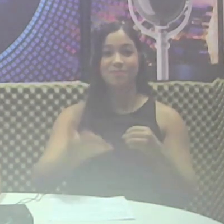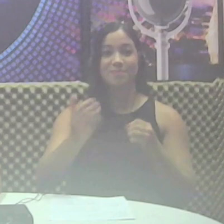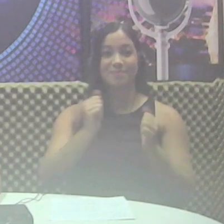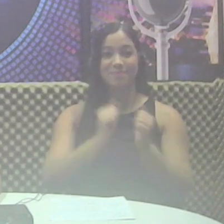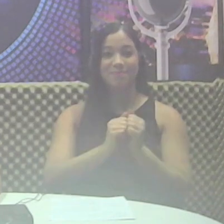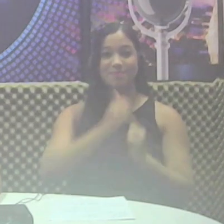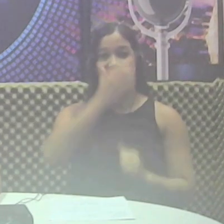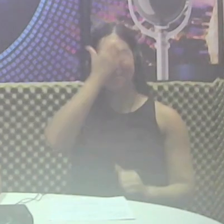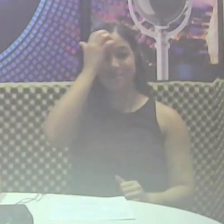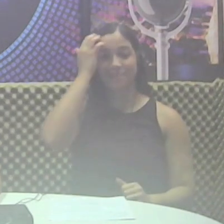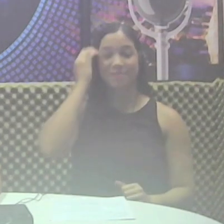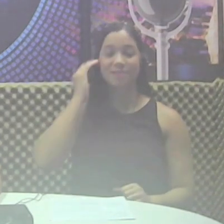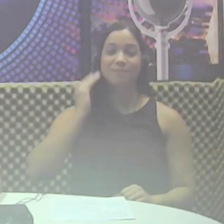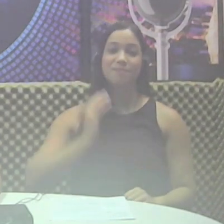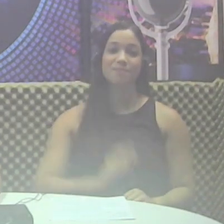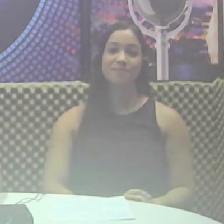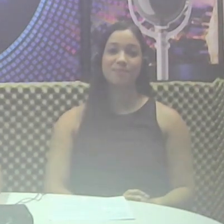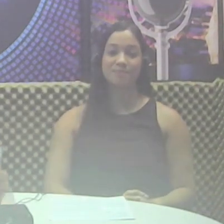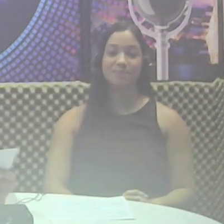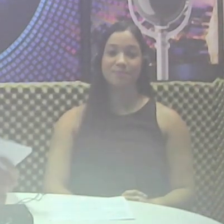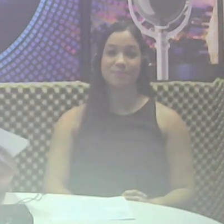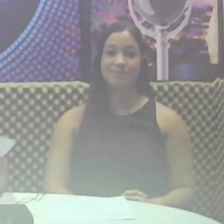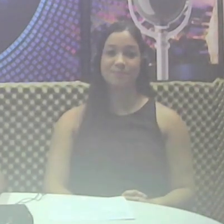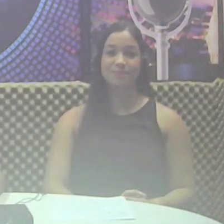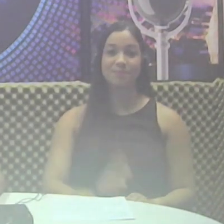Cidade. Vem com a gente!